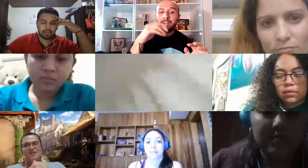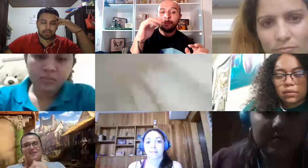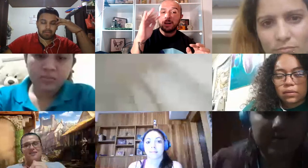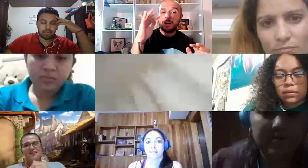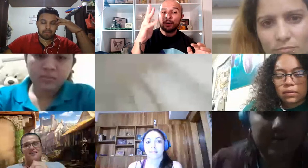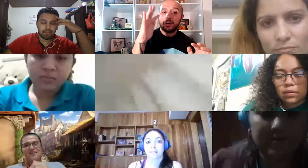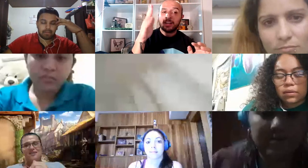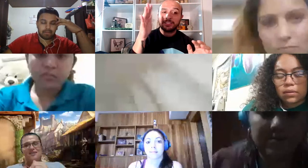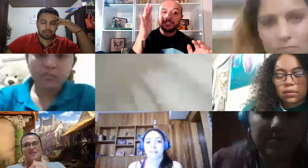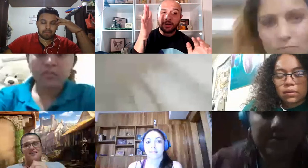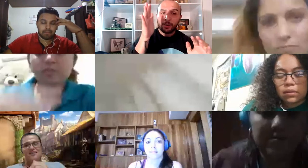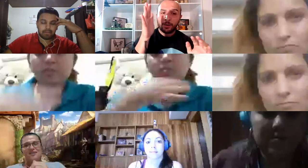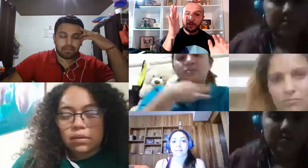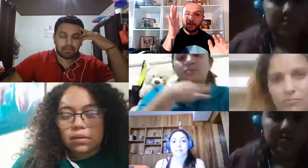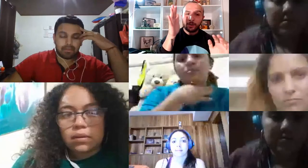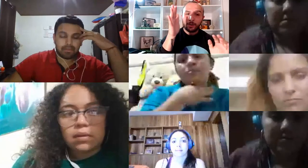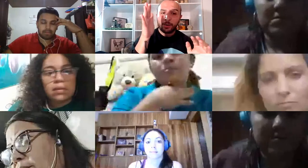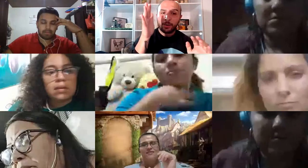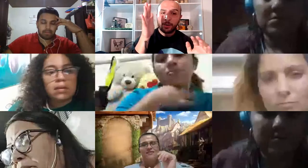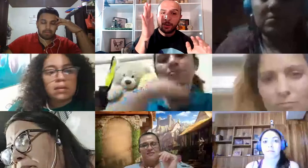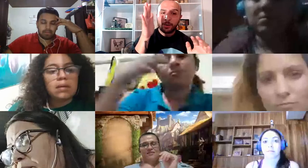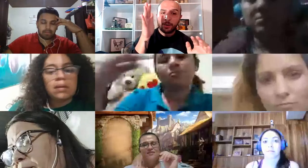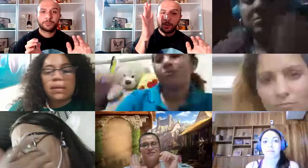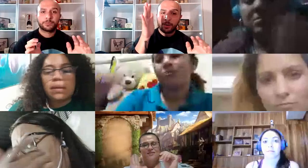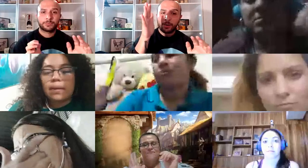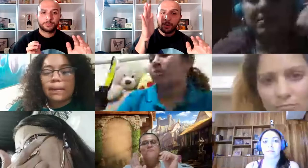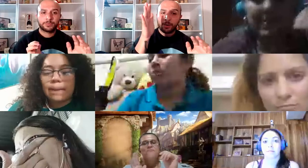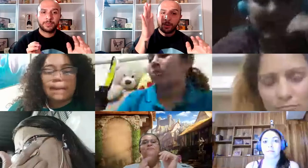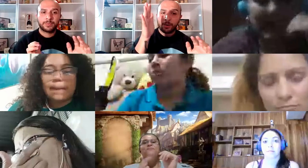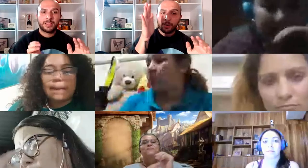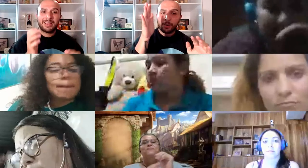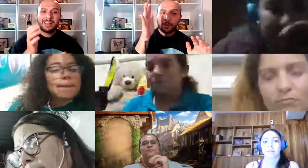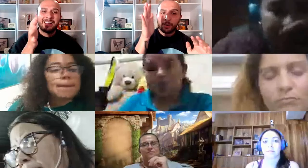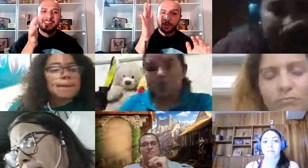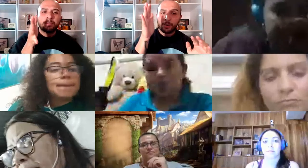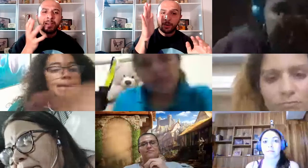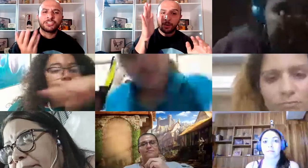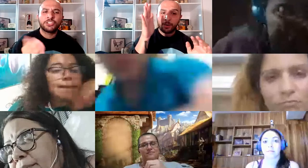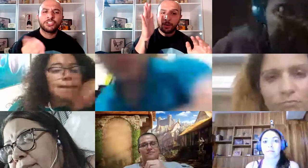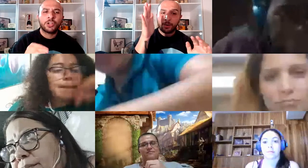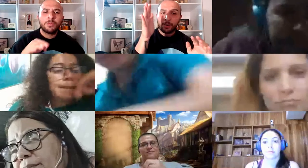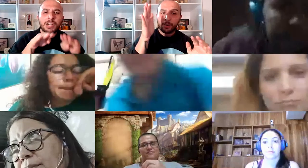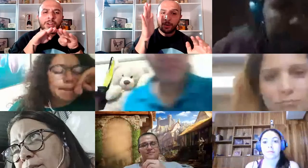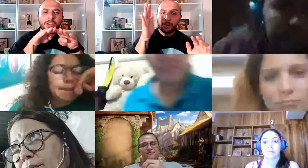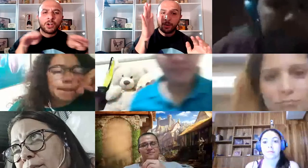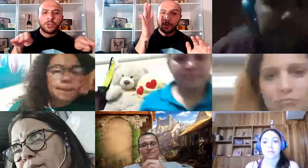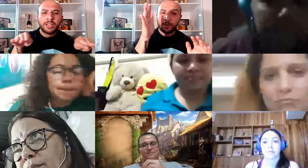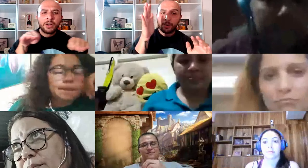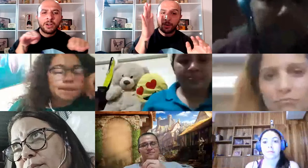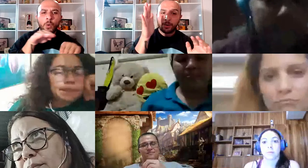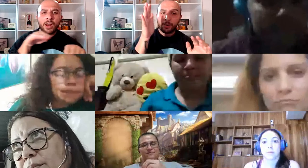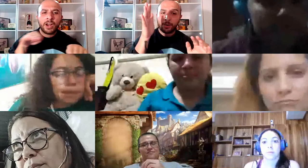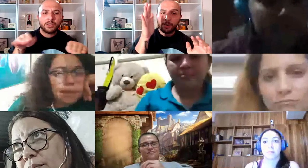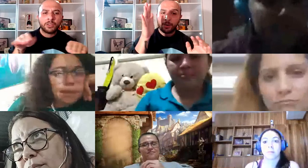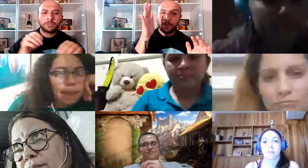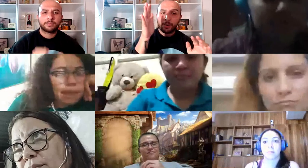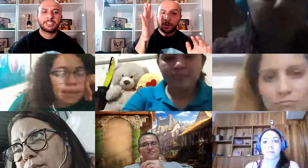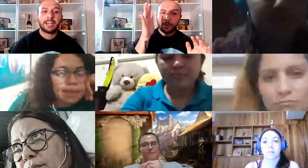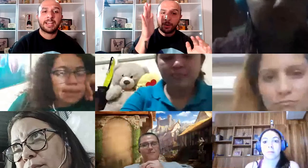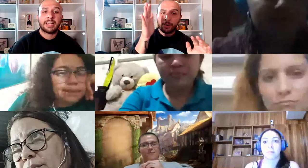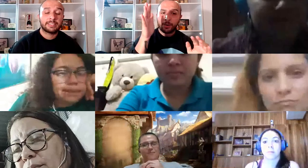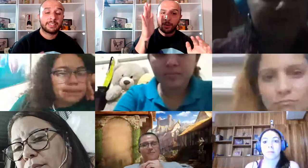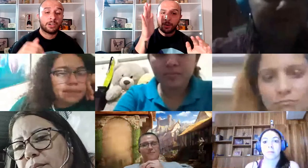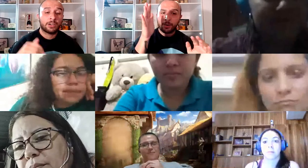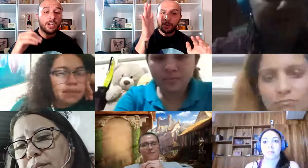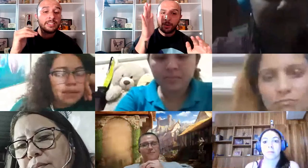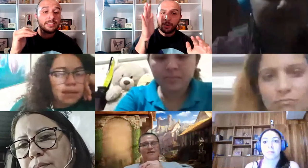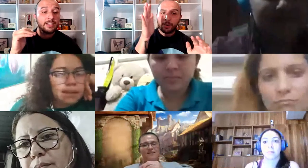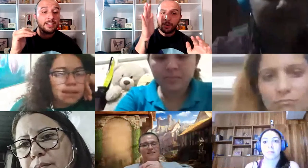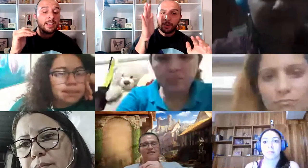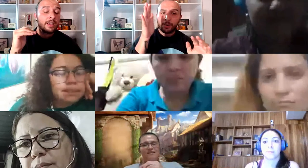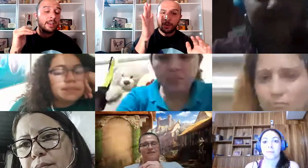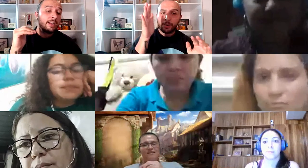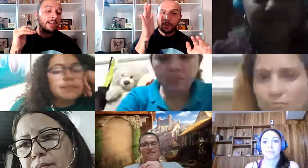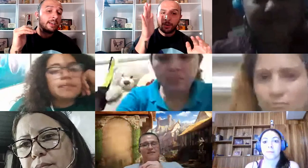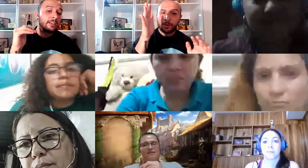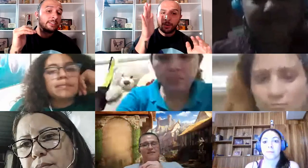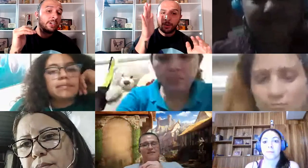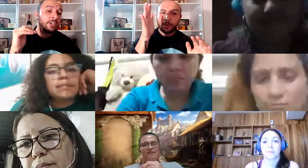la mano derecha como el espacio. El espacio es como el renglón del cuaderno. O sea, aquí tengo la derecha